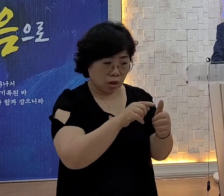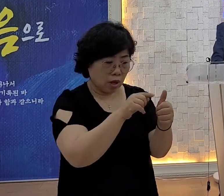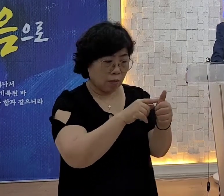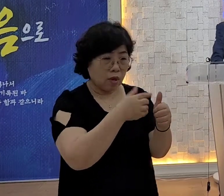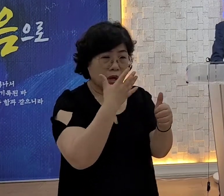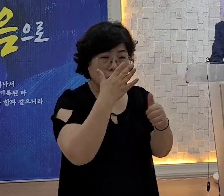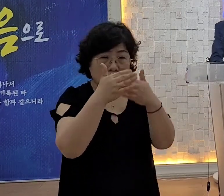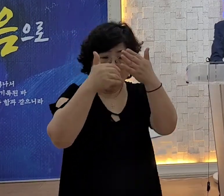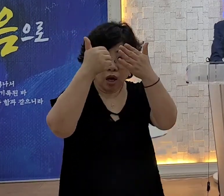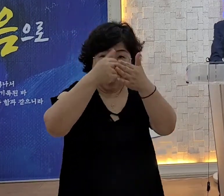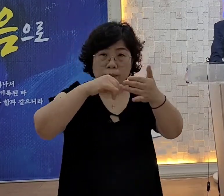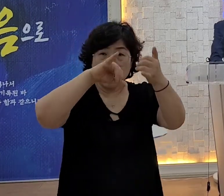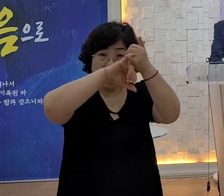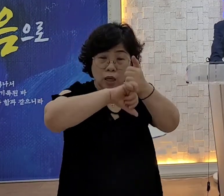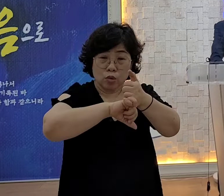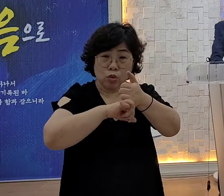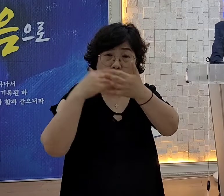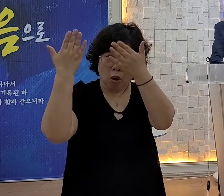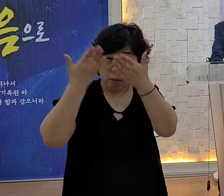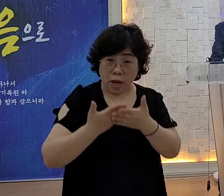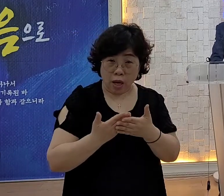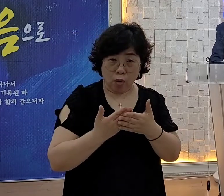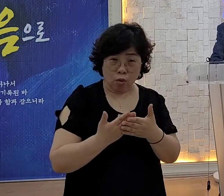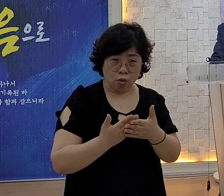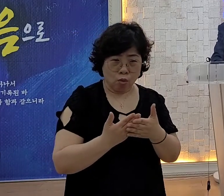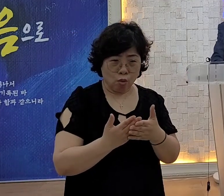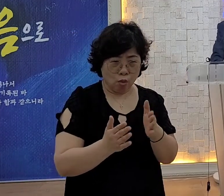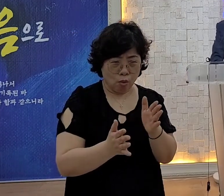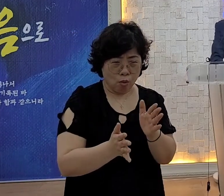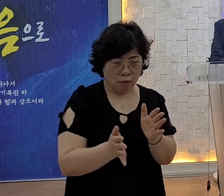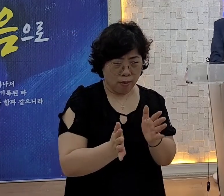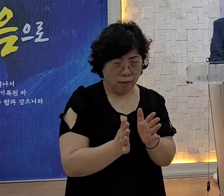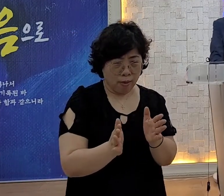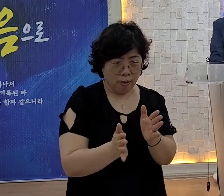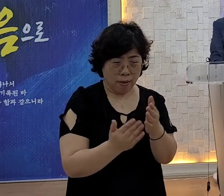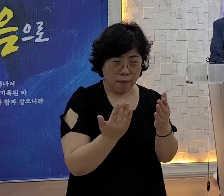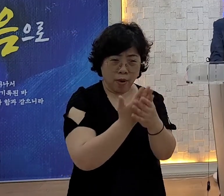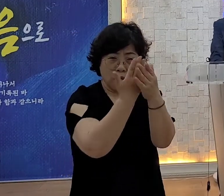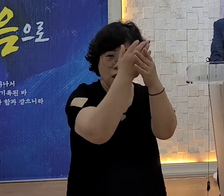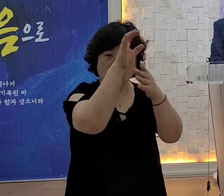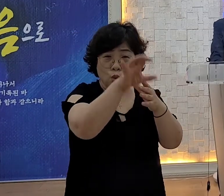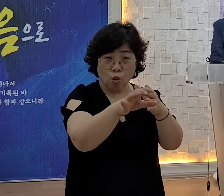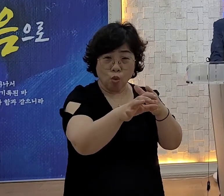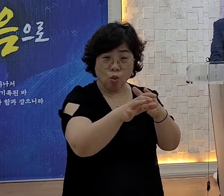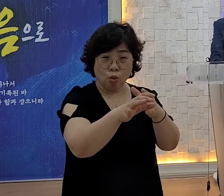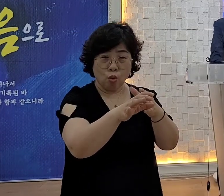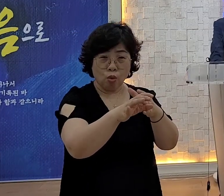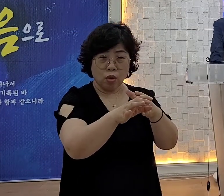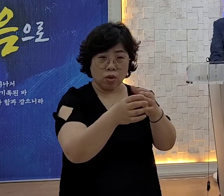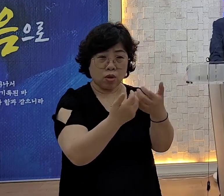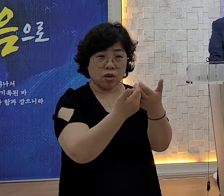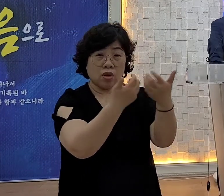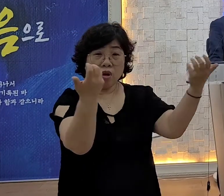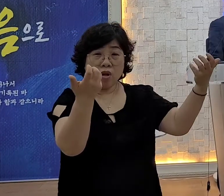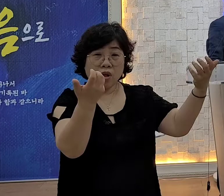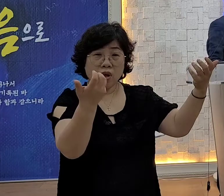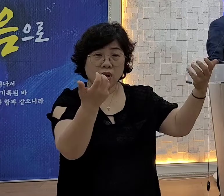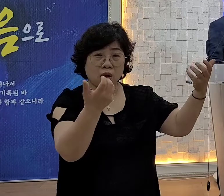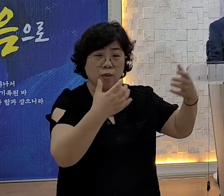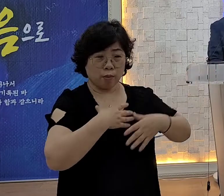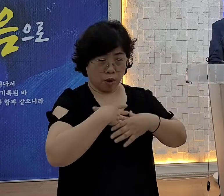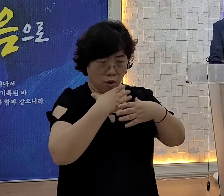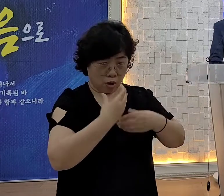그 번화가를 떠나서 시골 동네로 정말 황무지와 다를 바 없는 그 편안한 삶을